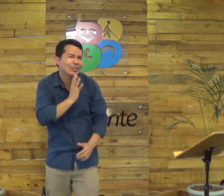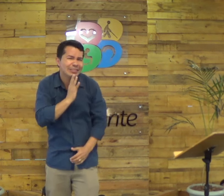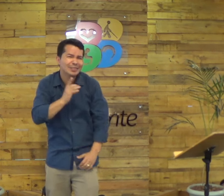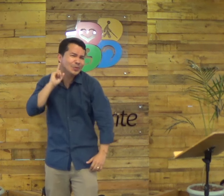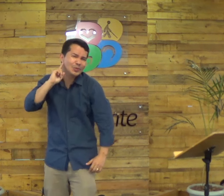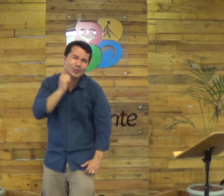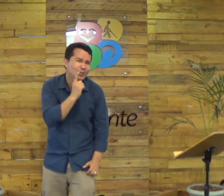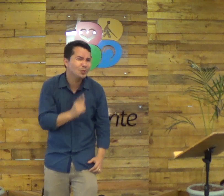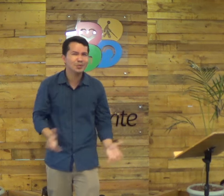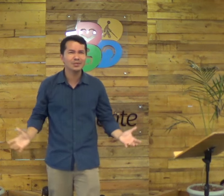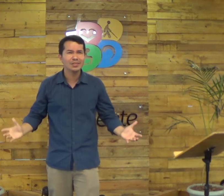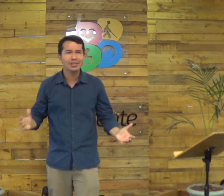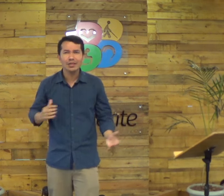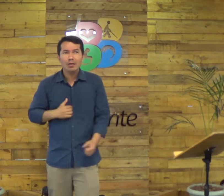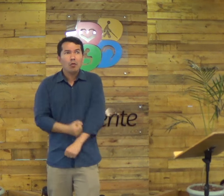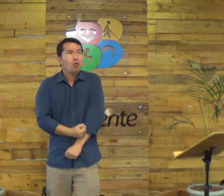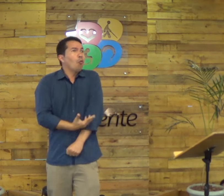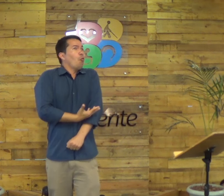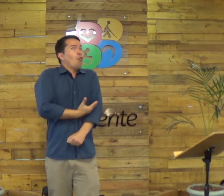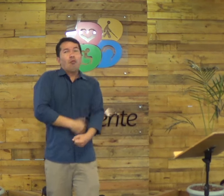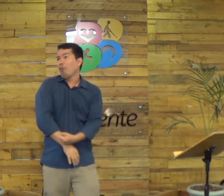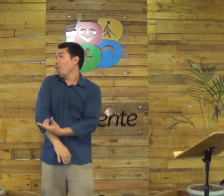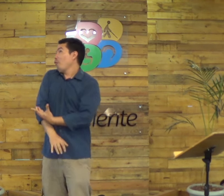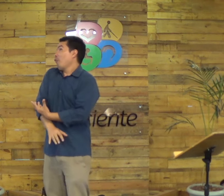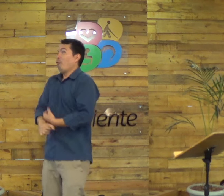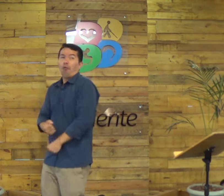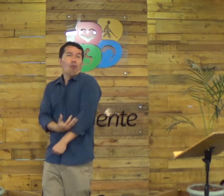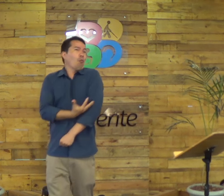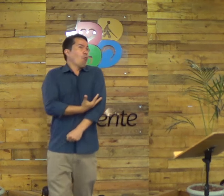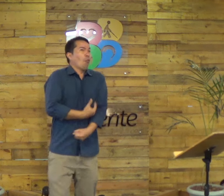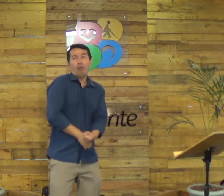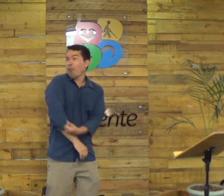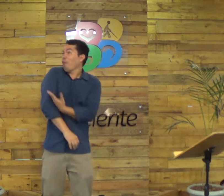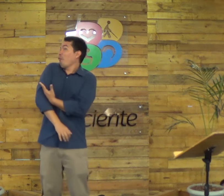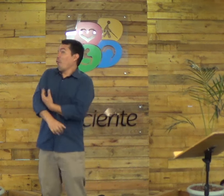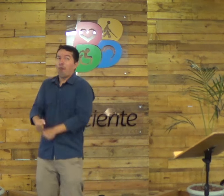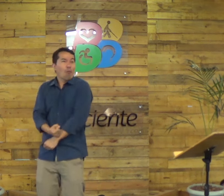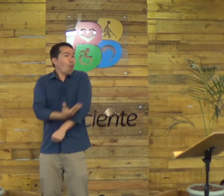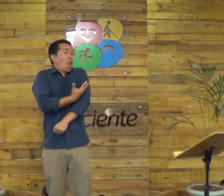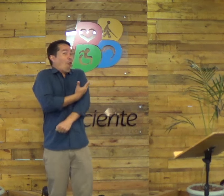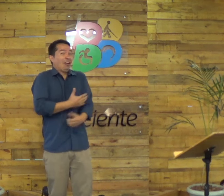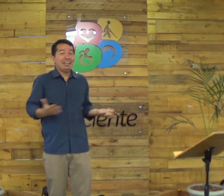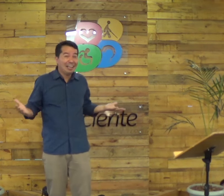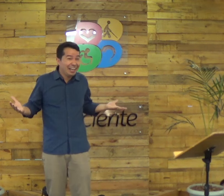também, eu conheço, surdo de fora, eu fico emocionada com o que eu vejo, sabe,